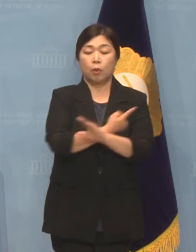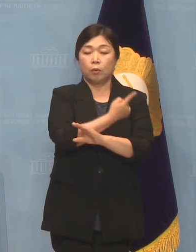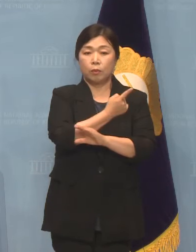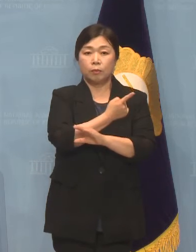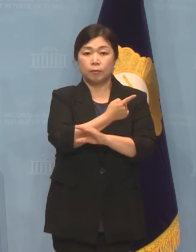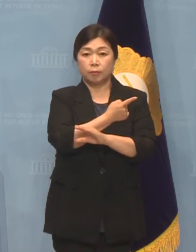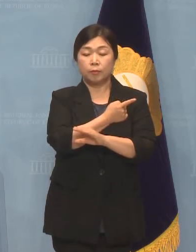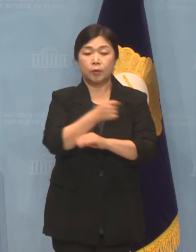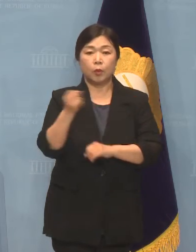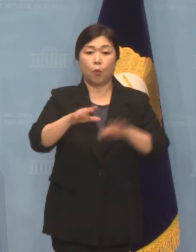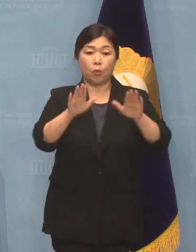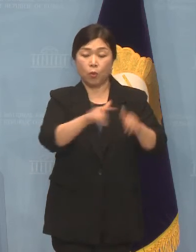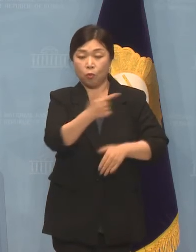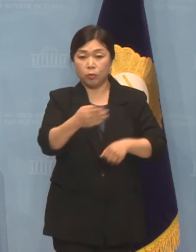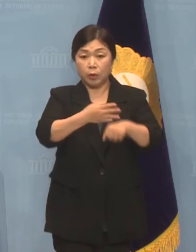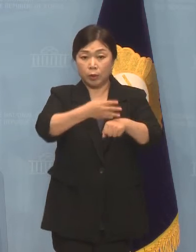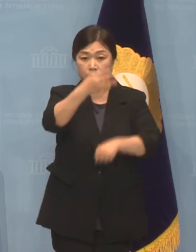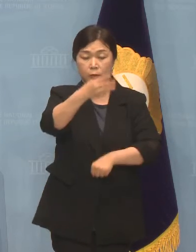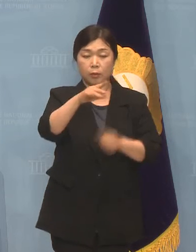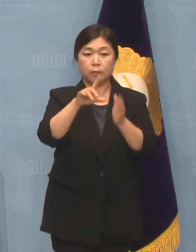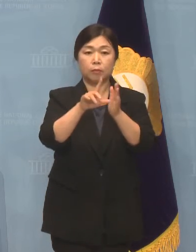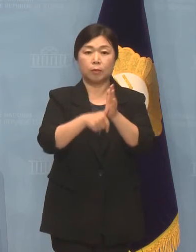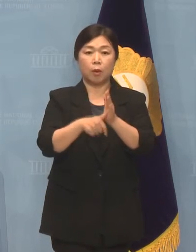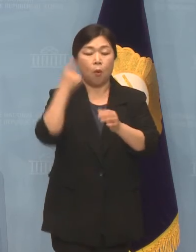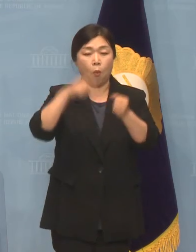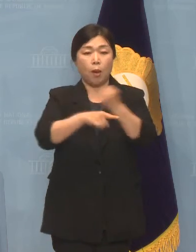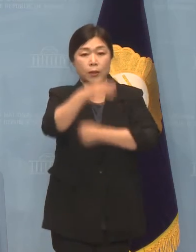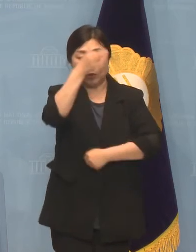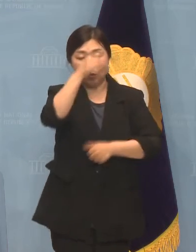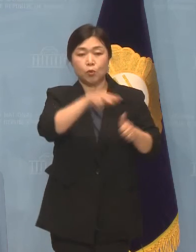이외에도 오늘 오후 4시